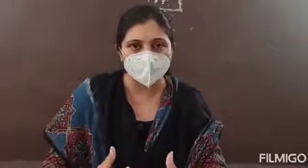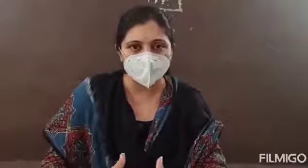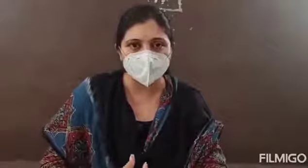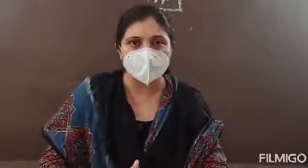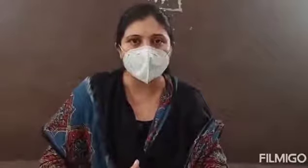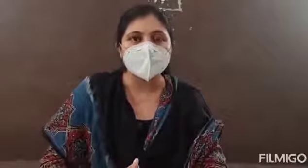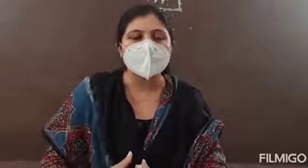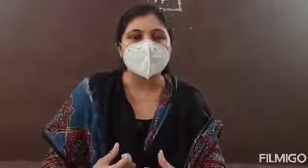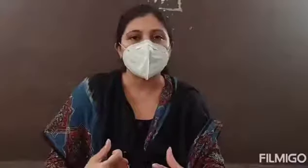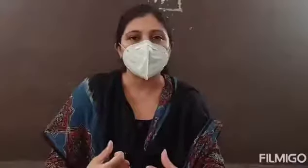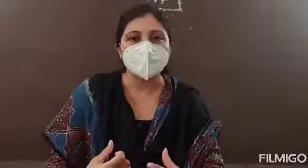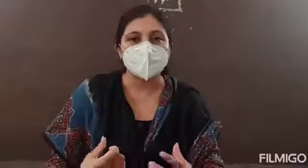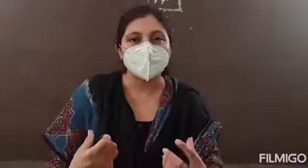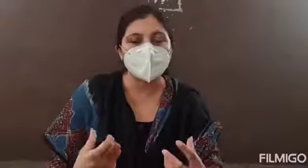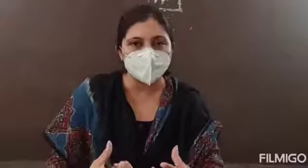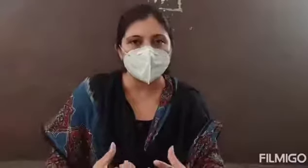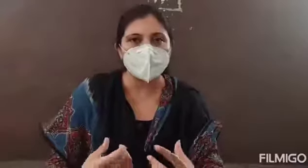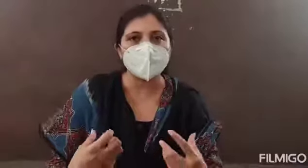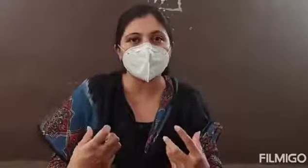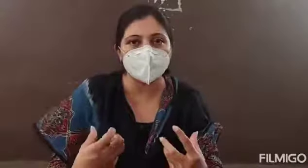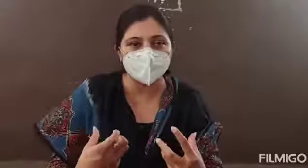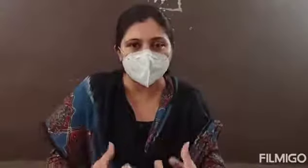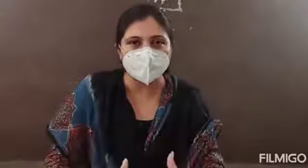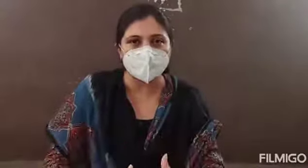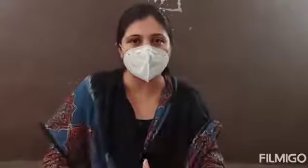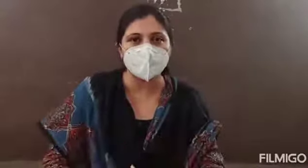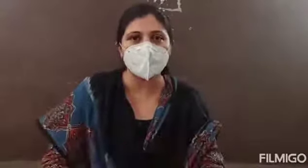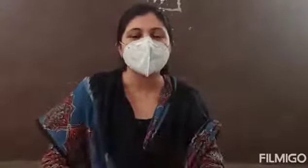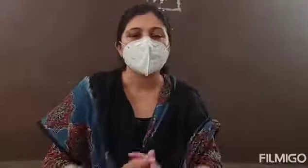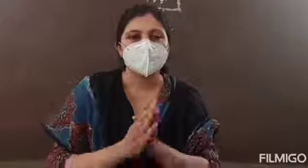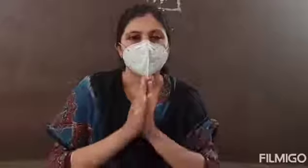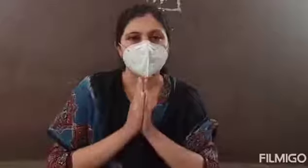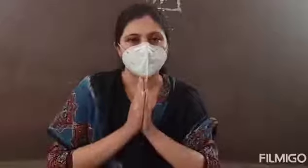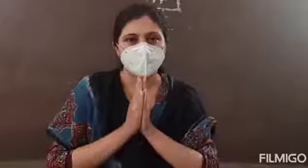ઉપયોગી બને અને ફાયદાકારક બને. નમસ્કાર.